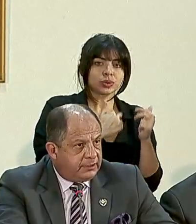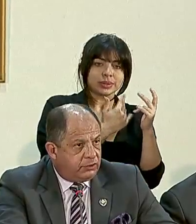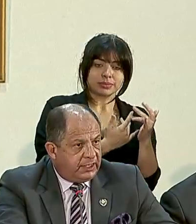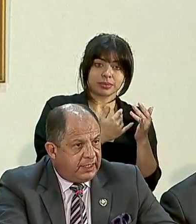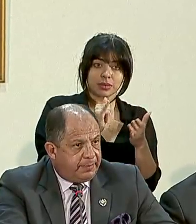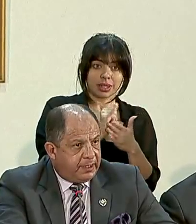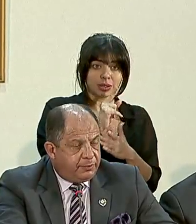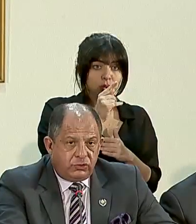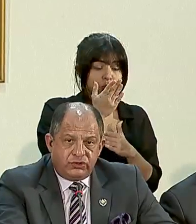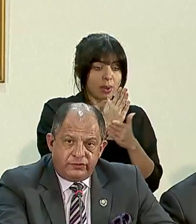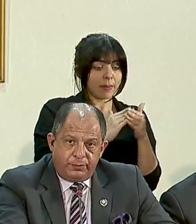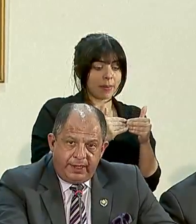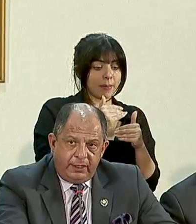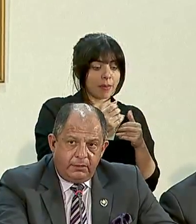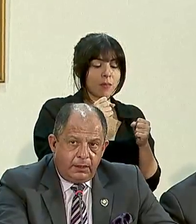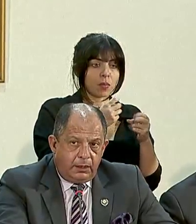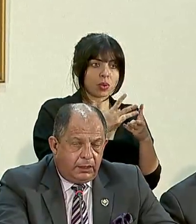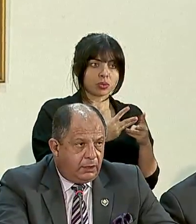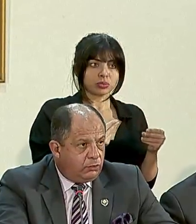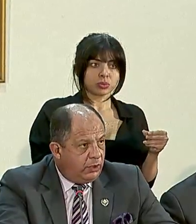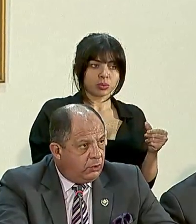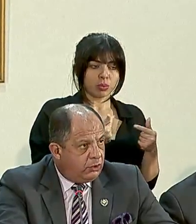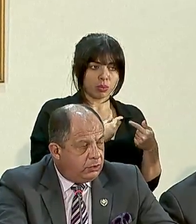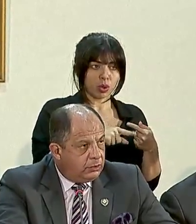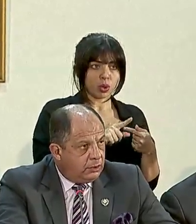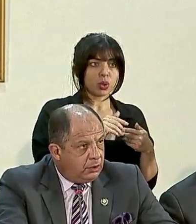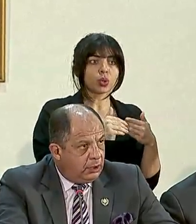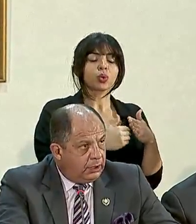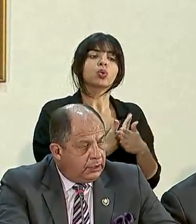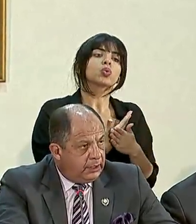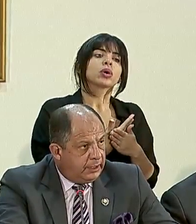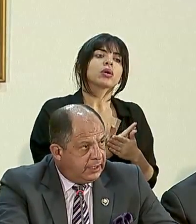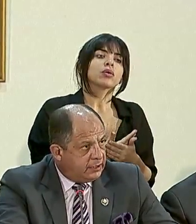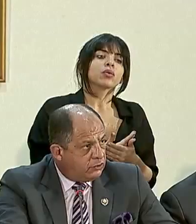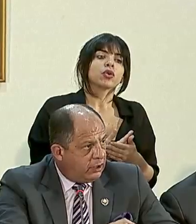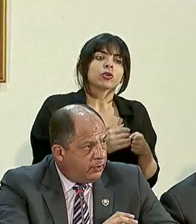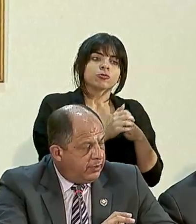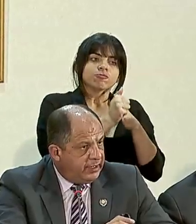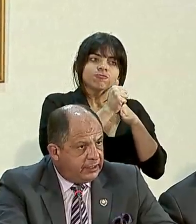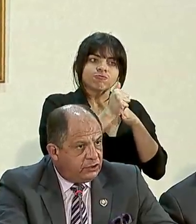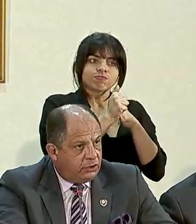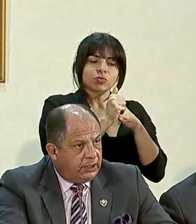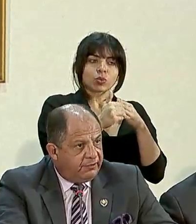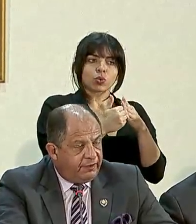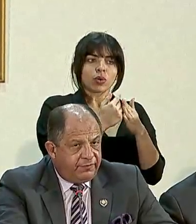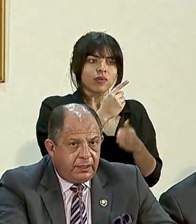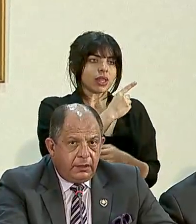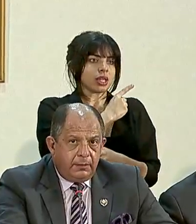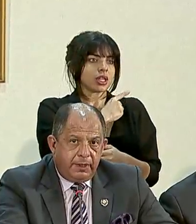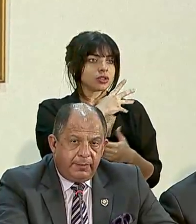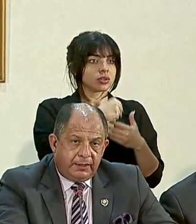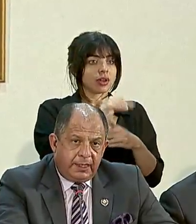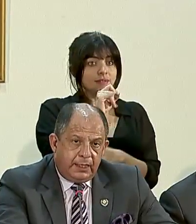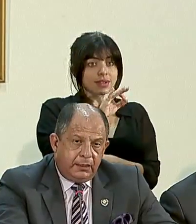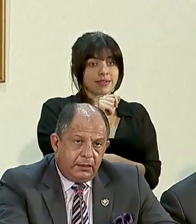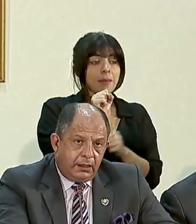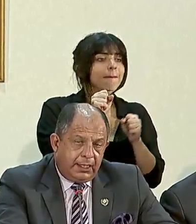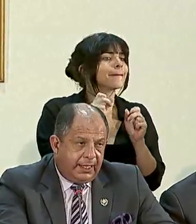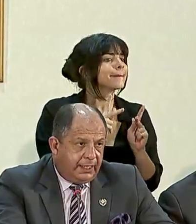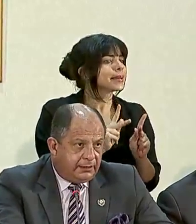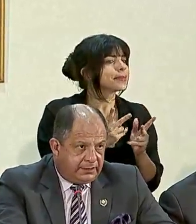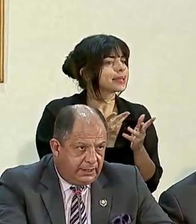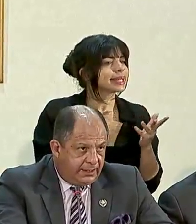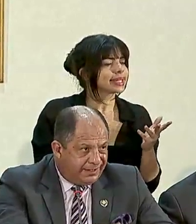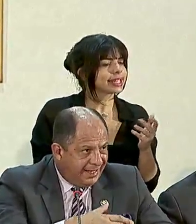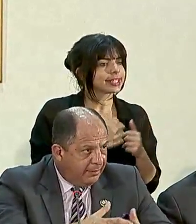que esta sea una etapa que pronto se supere y que un nuevo liderazgo, una nueva dirección en la FIFA permita